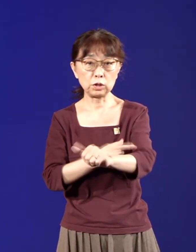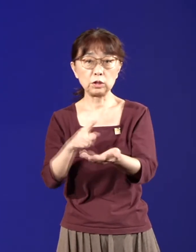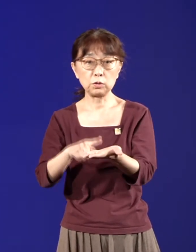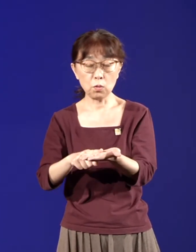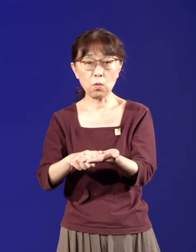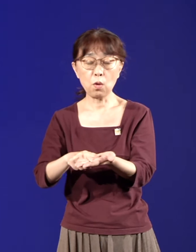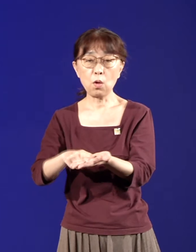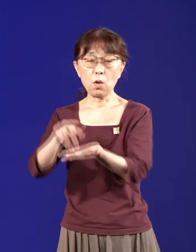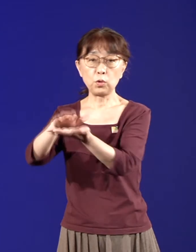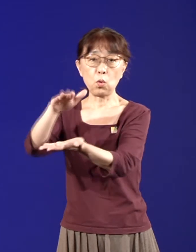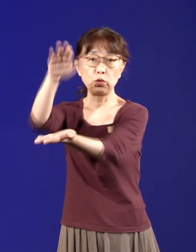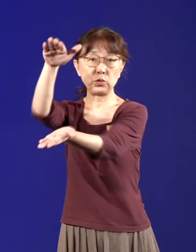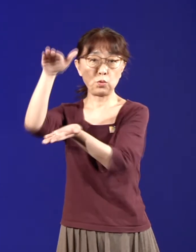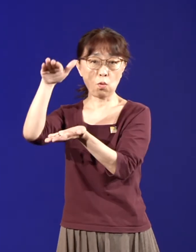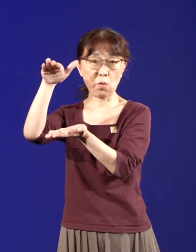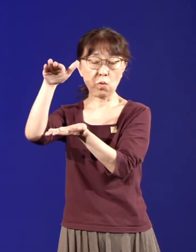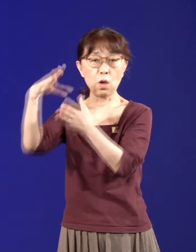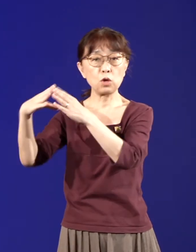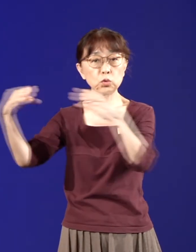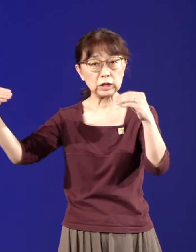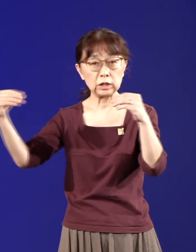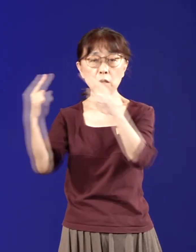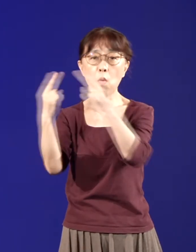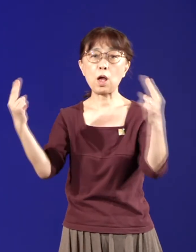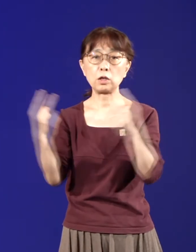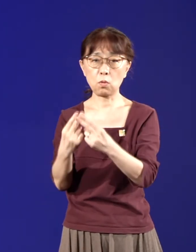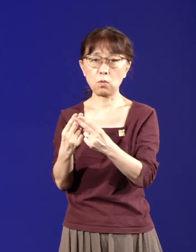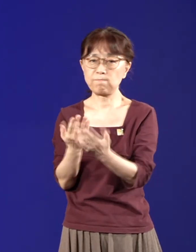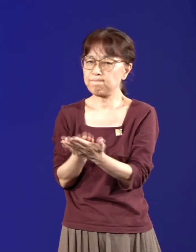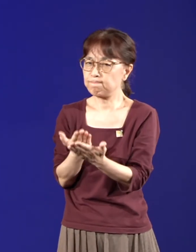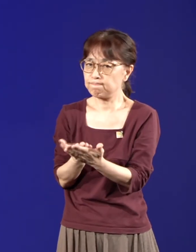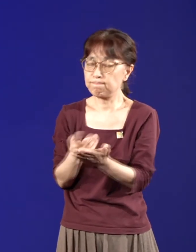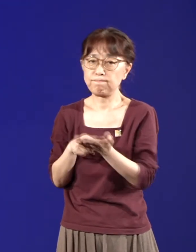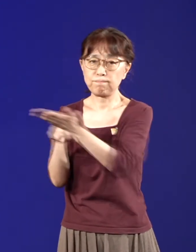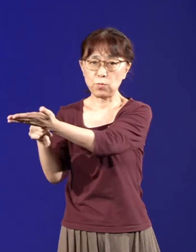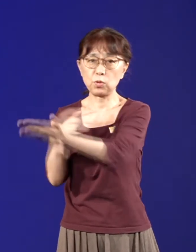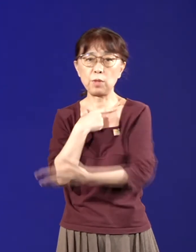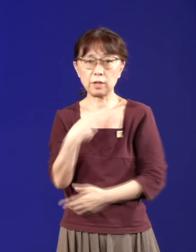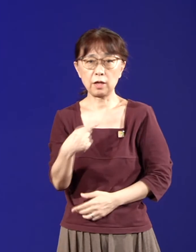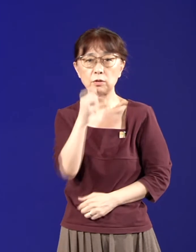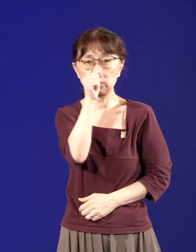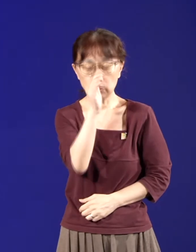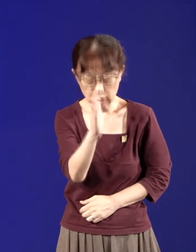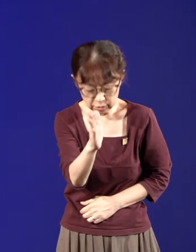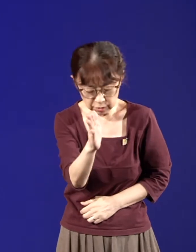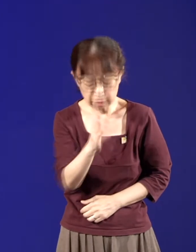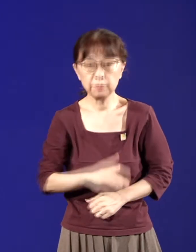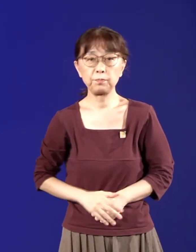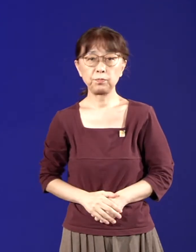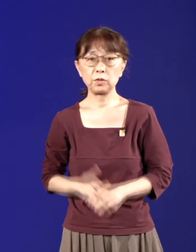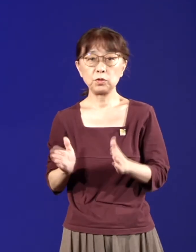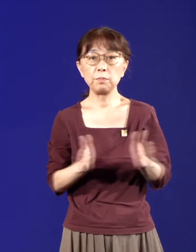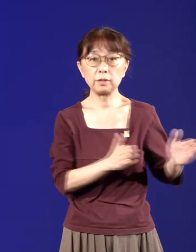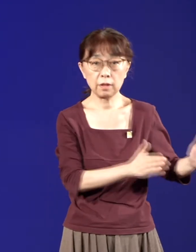と国や北海道に求めていきたいというふうに考えておりますので、よろしくお願い申し上げます。続きま